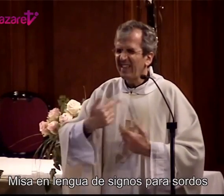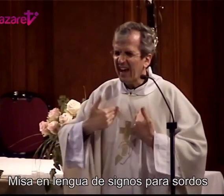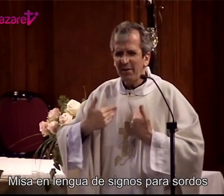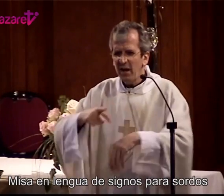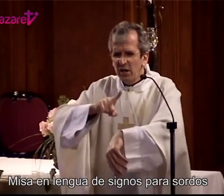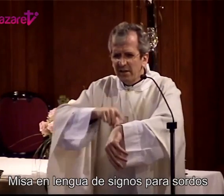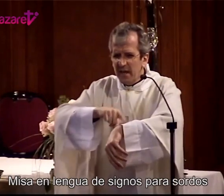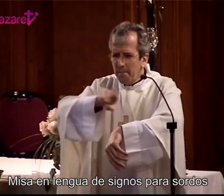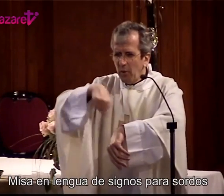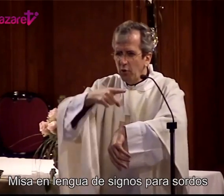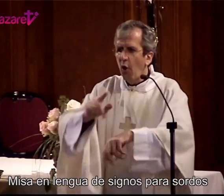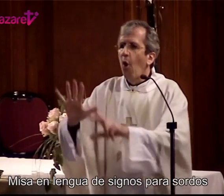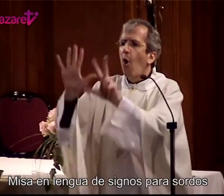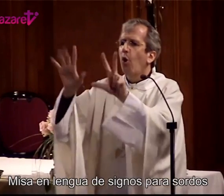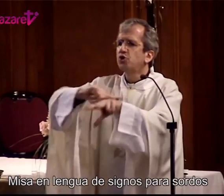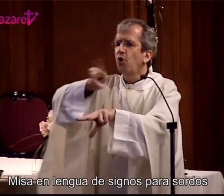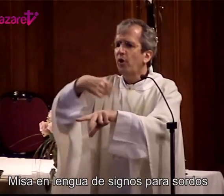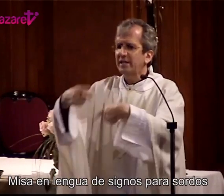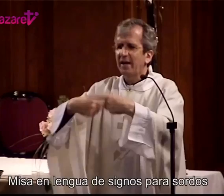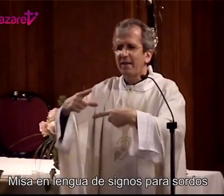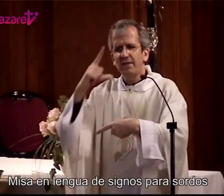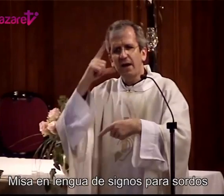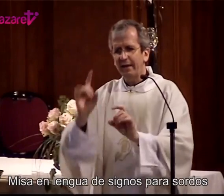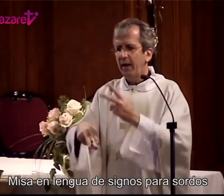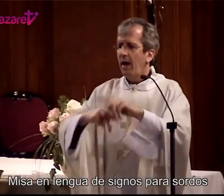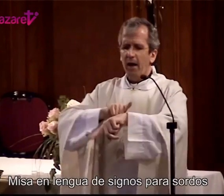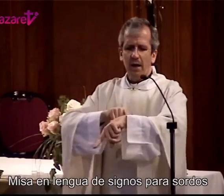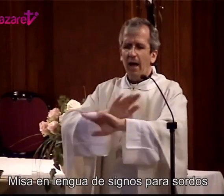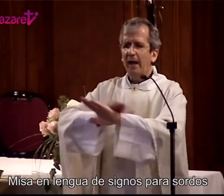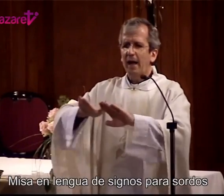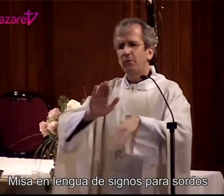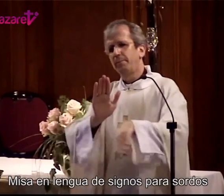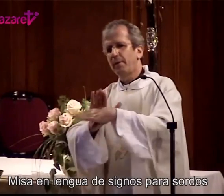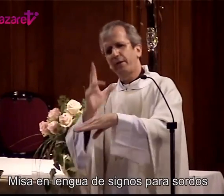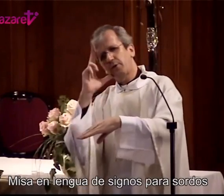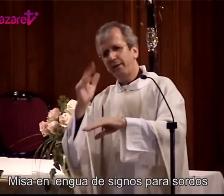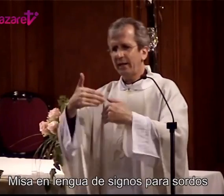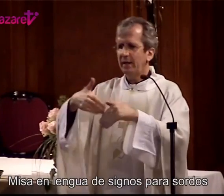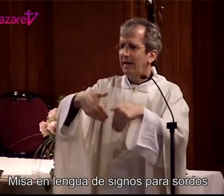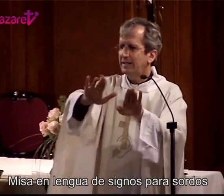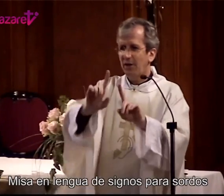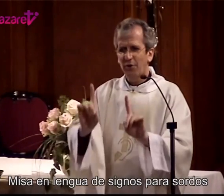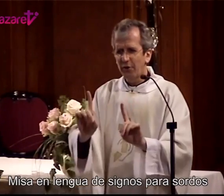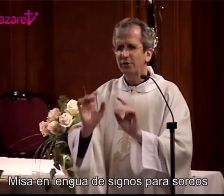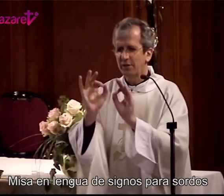Dedicaba tiempo, no, 8 horas cada día y acabo, me voy a dormir y las dejo, no, no, sino que